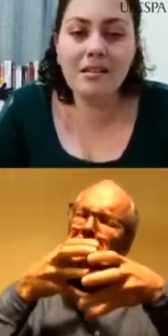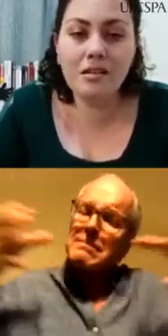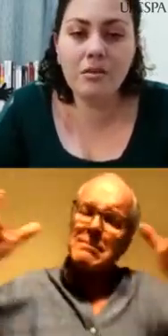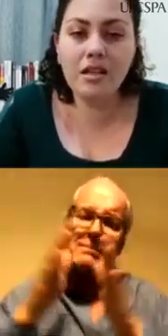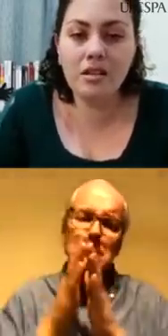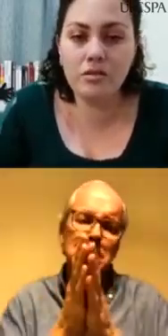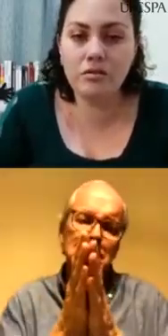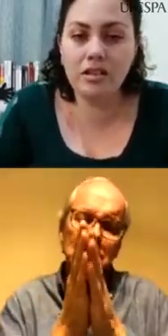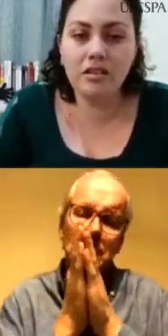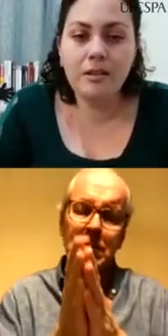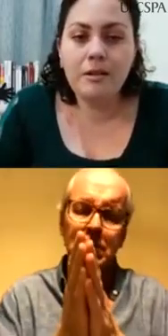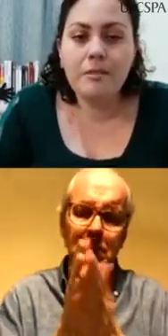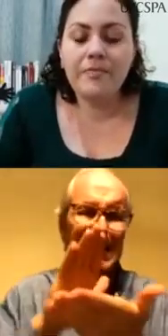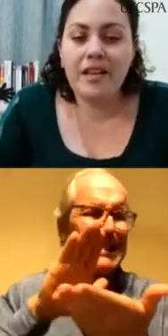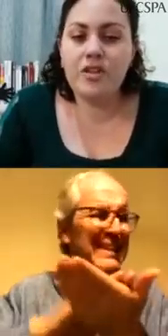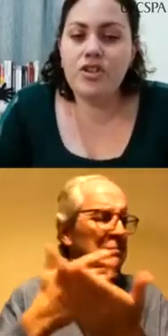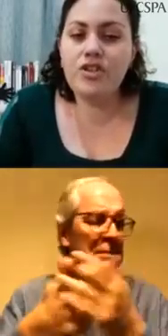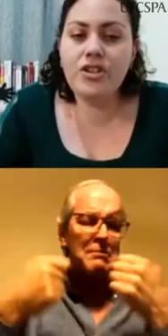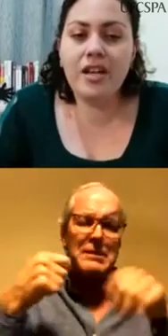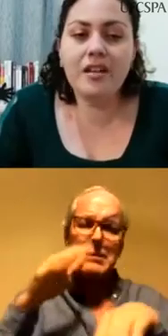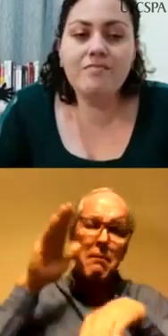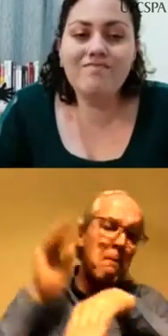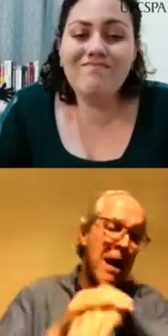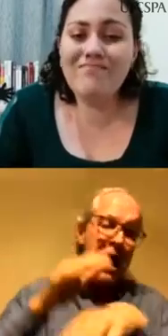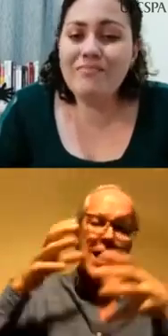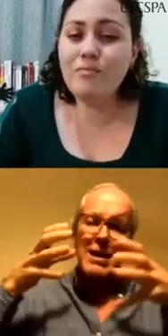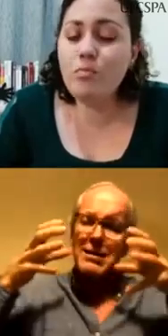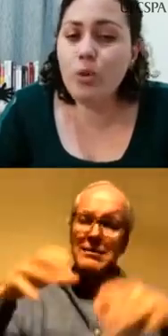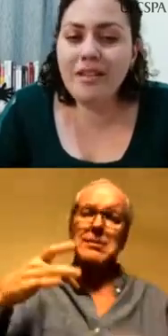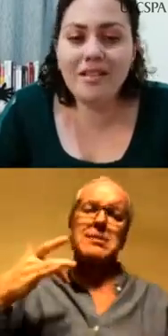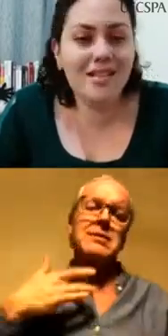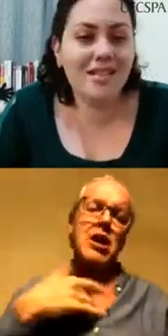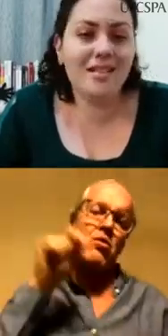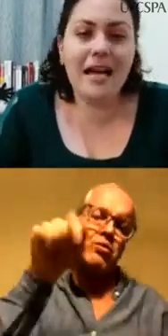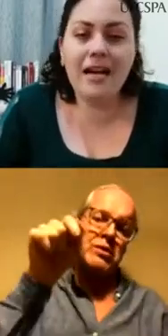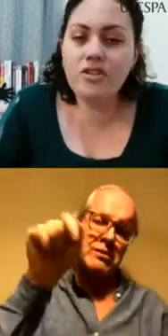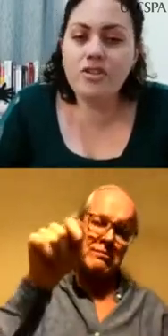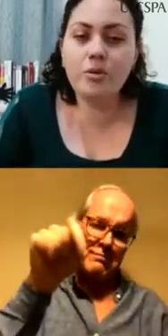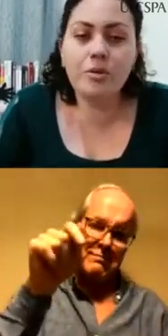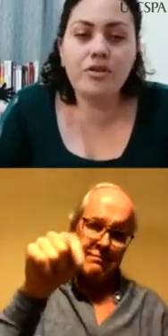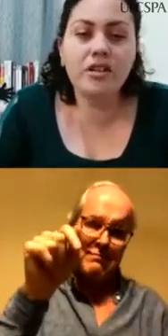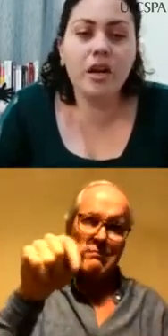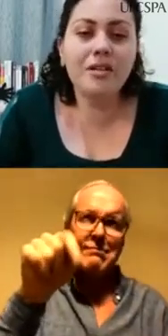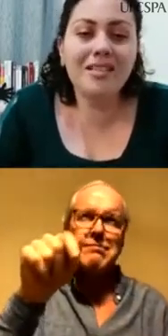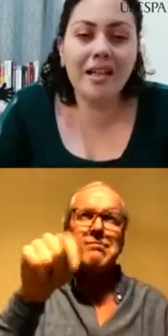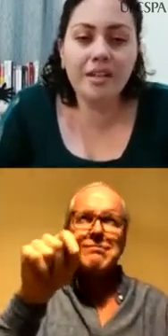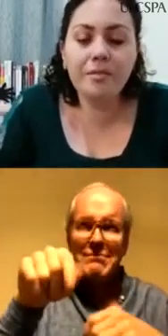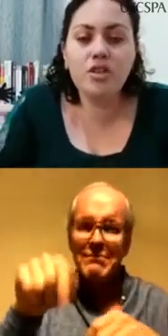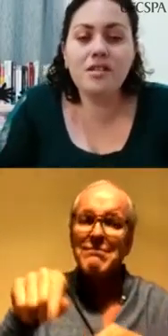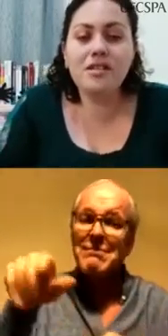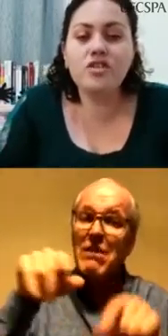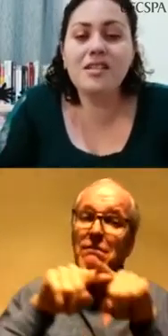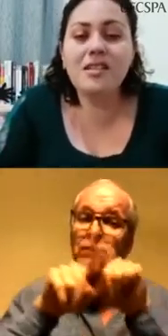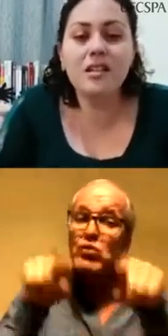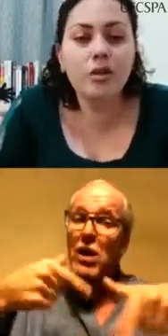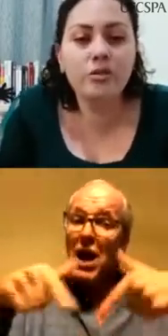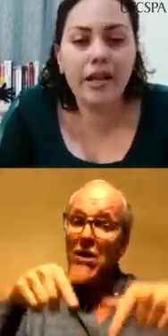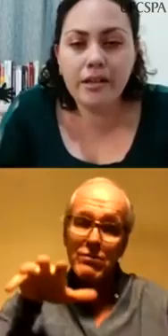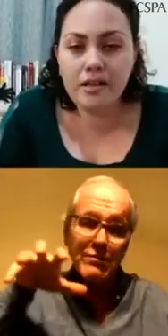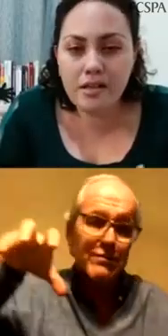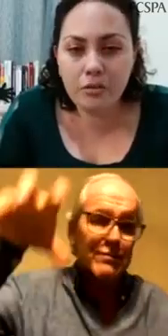mais em relação a isso, né. A gente tem muita necessidade de que o profissional intérprete ele esteja